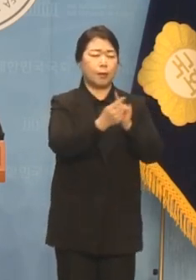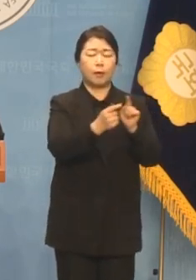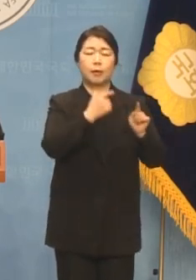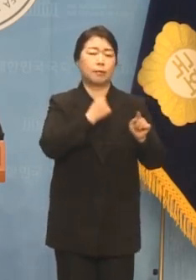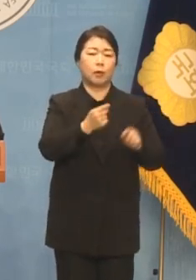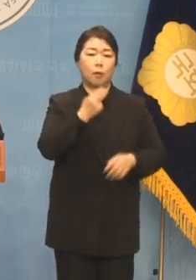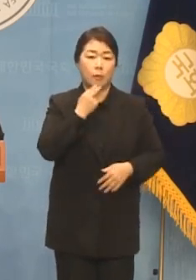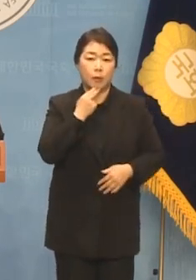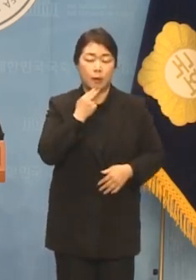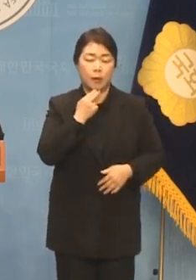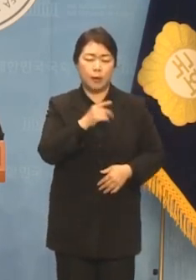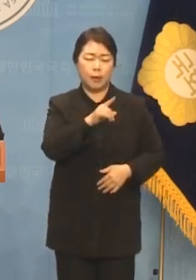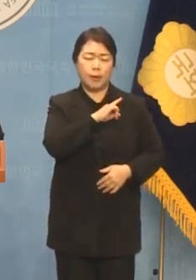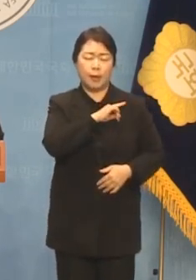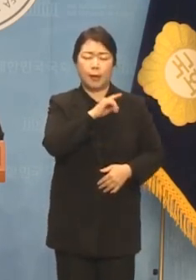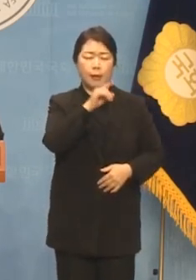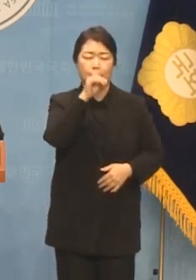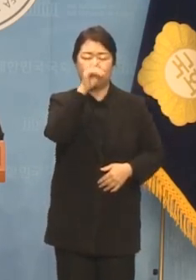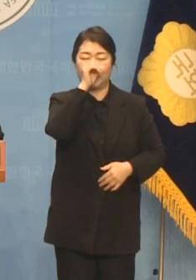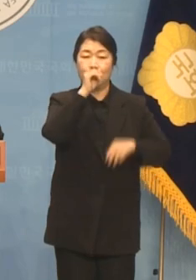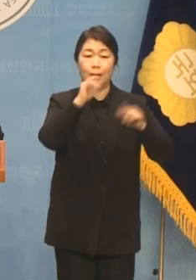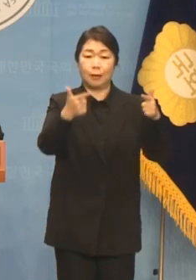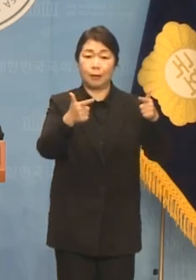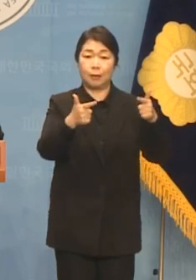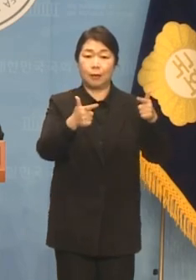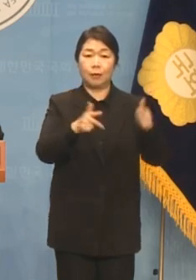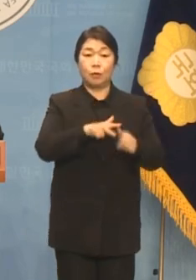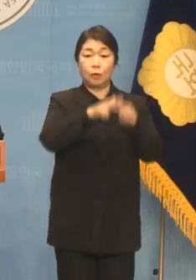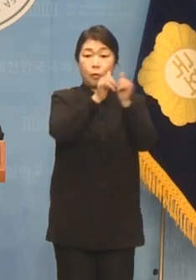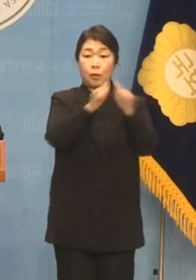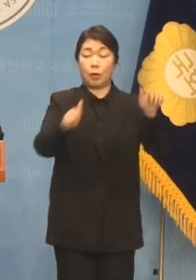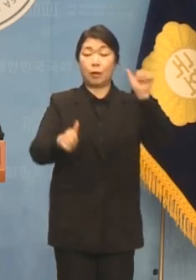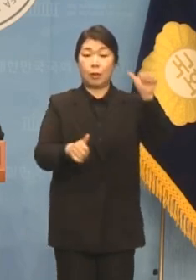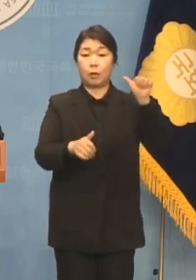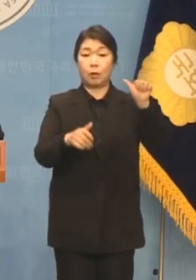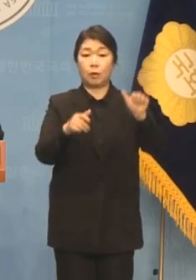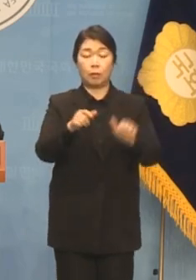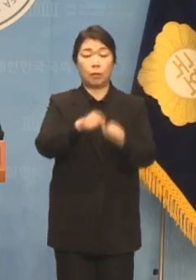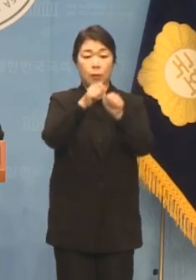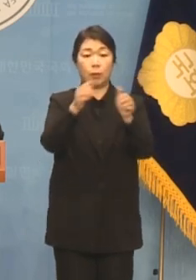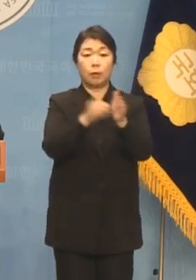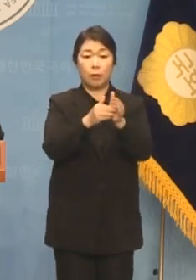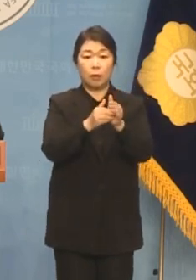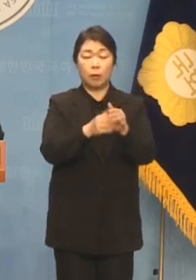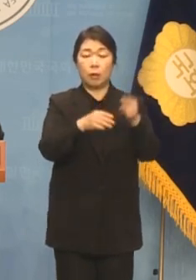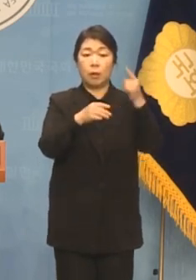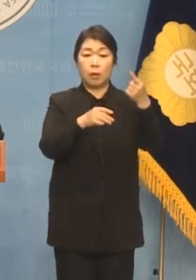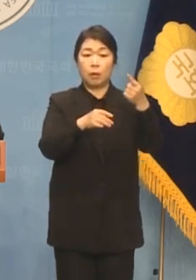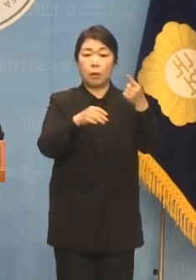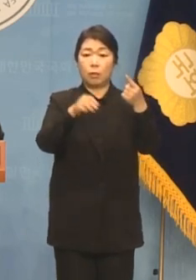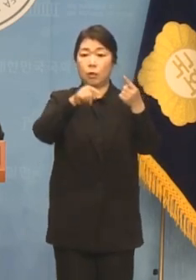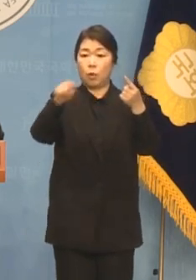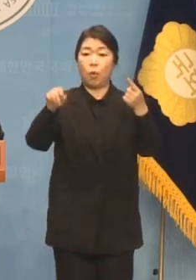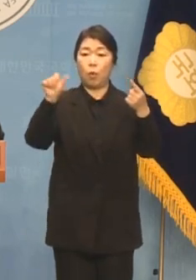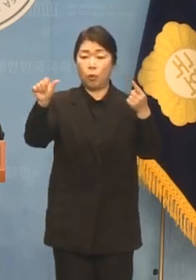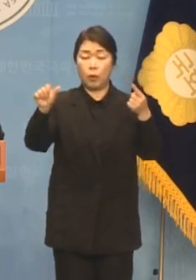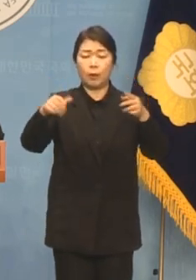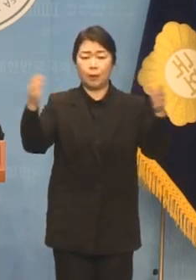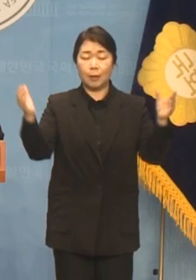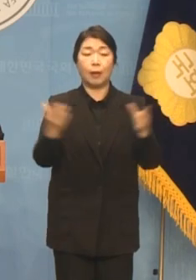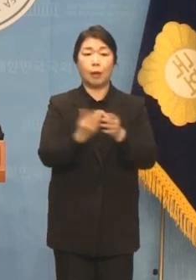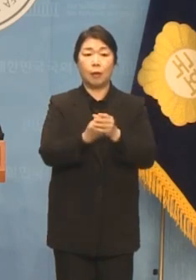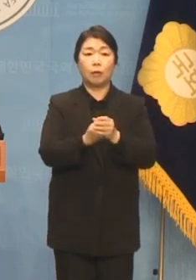않은 최악의 후보 탑 5를 선정했습니다 1위부터 5위까지